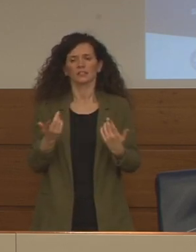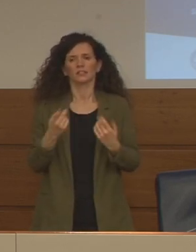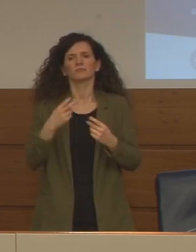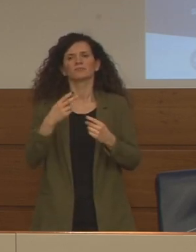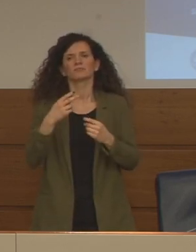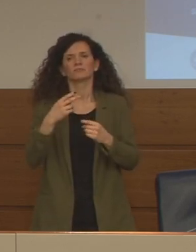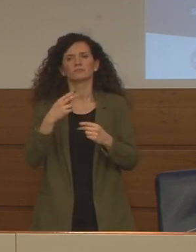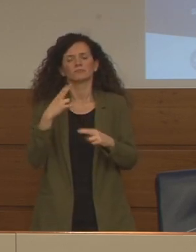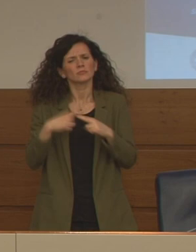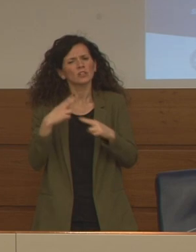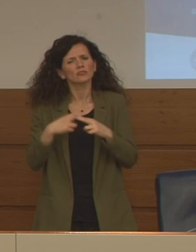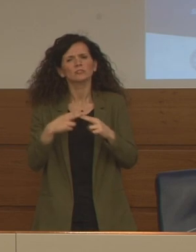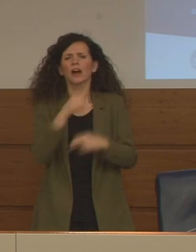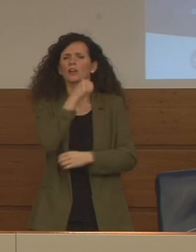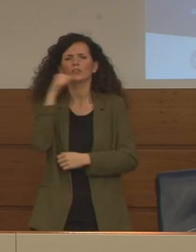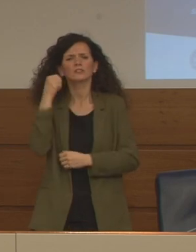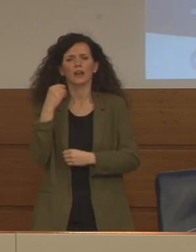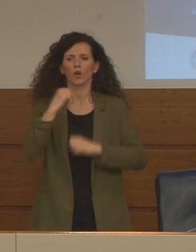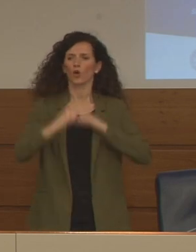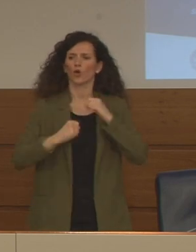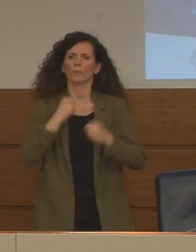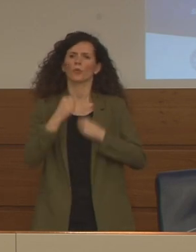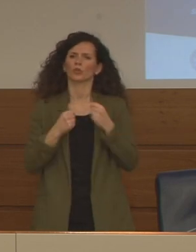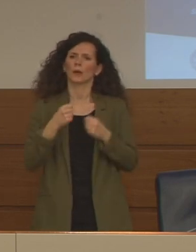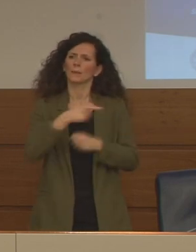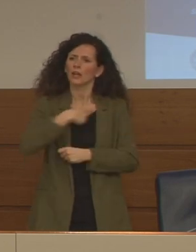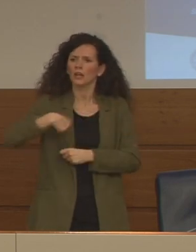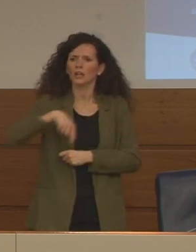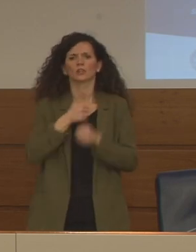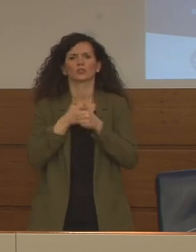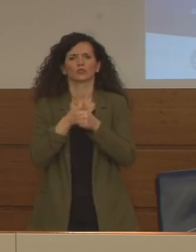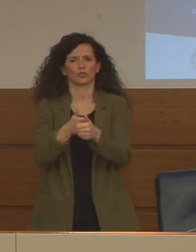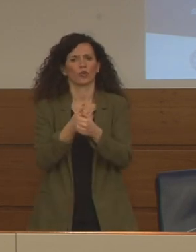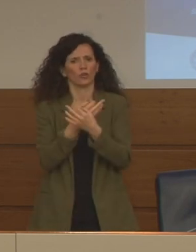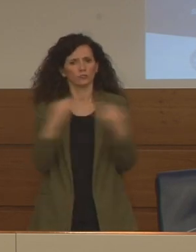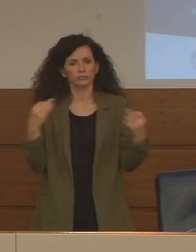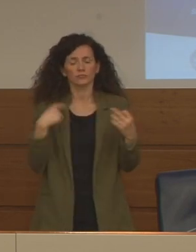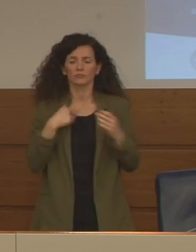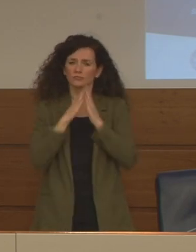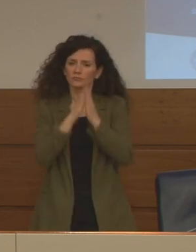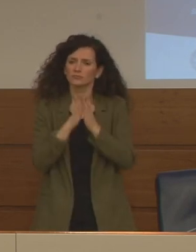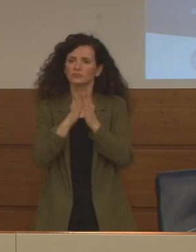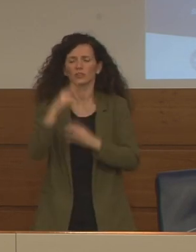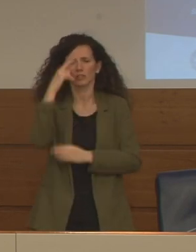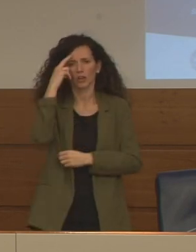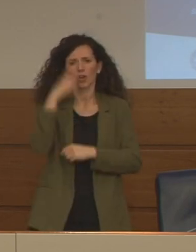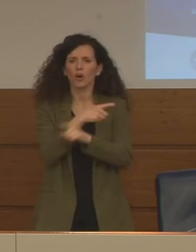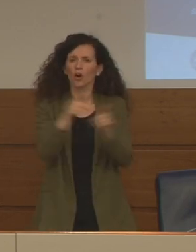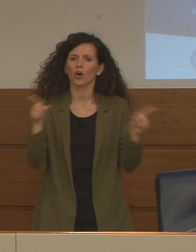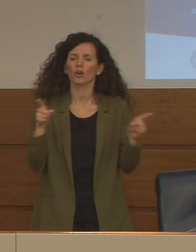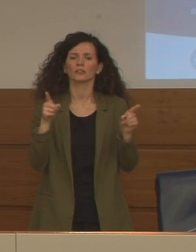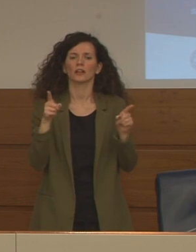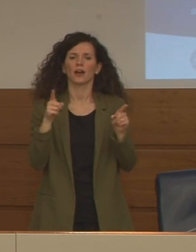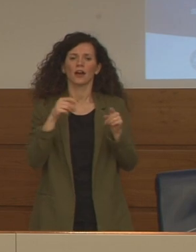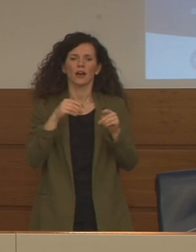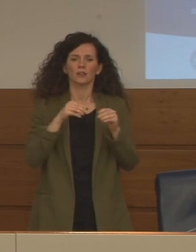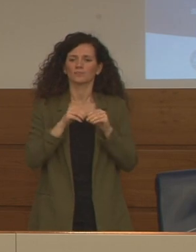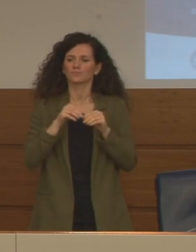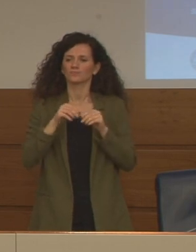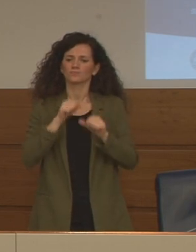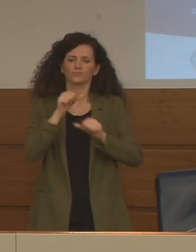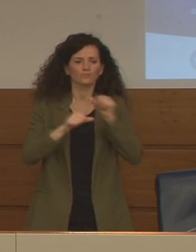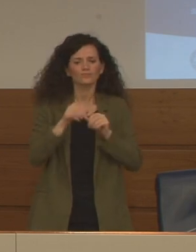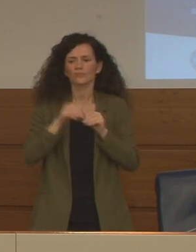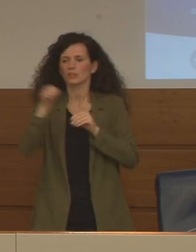corretti comportamenti quindi voglio richiamare ancora una volta l'esigenza di contenere al massimo gli spostamenti perché